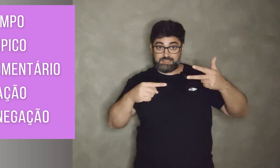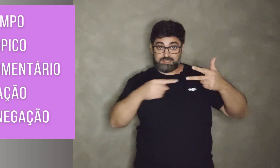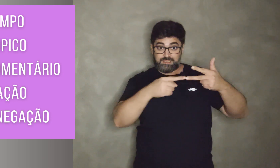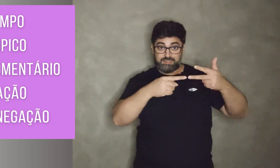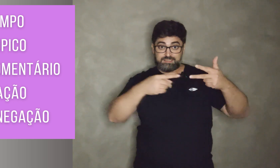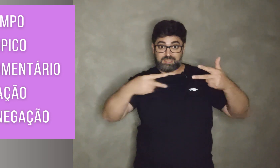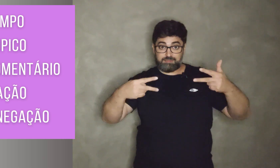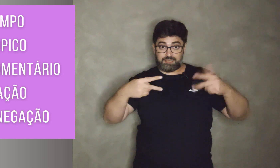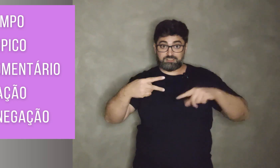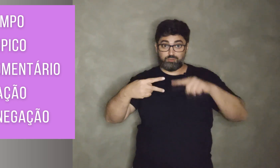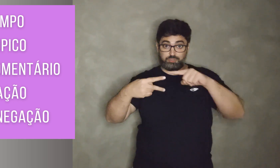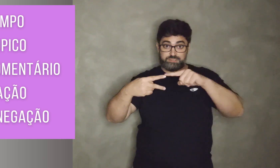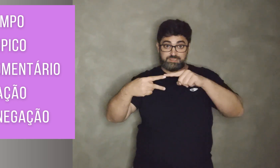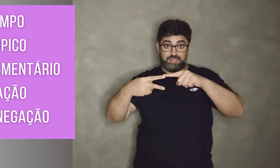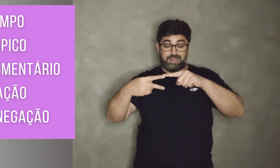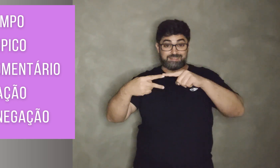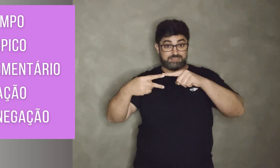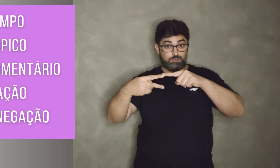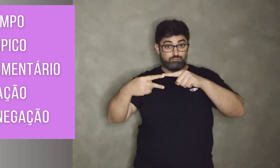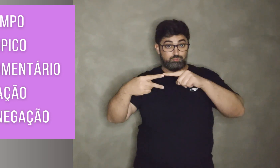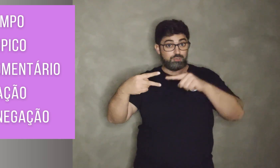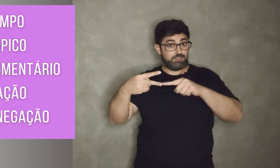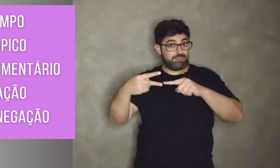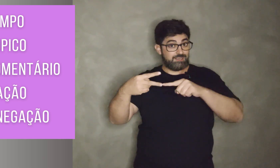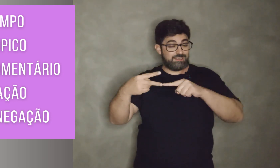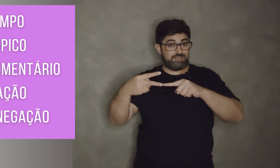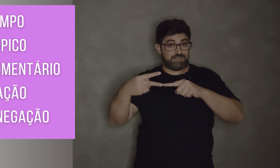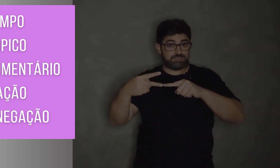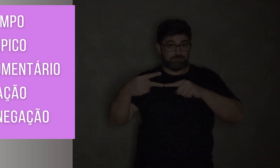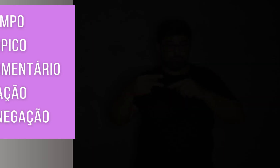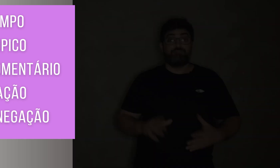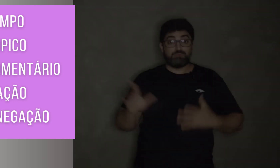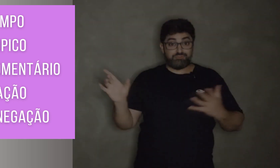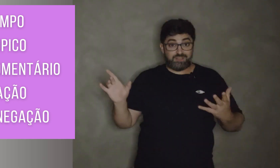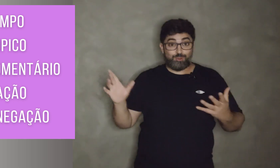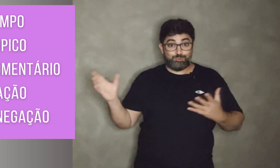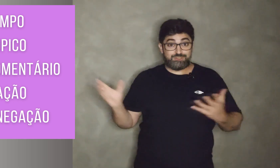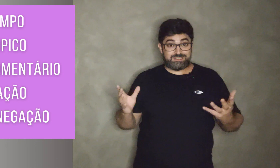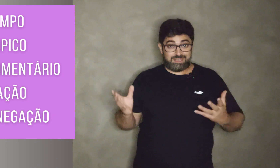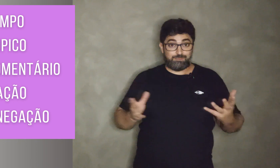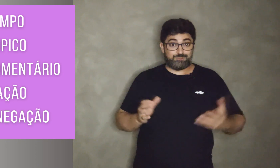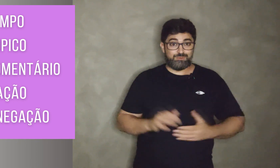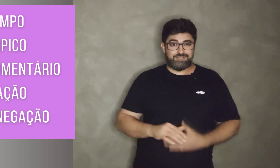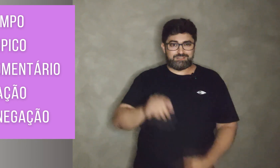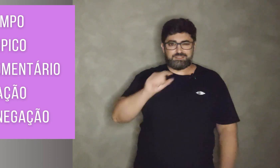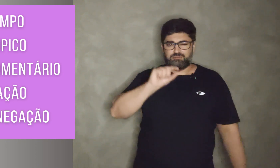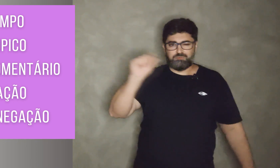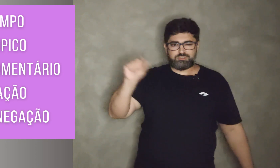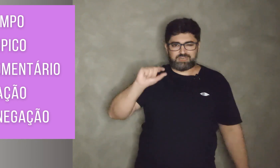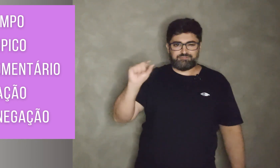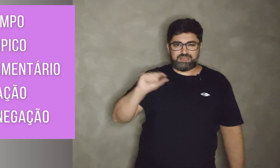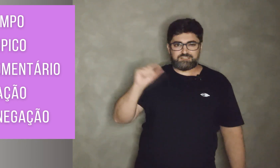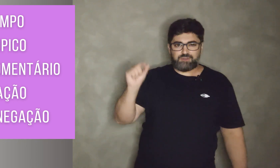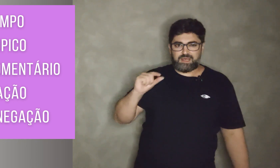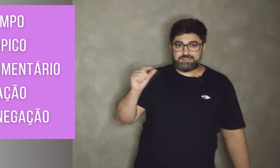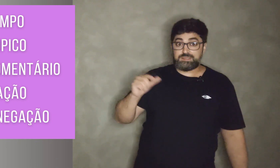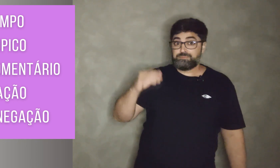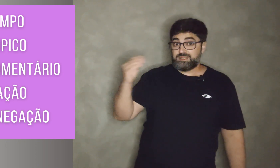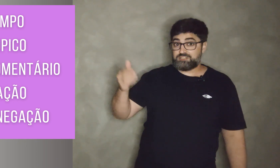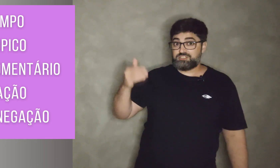aqui, ele sai mais em dois, que é ação e negação. Vamos ver alguns exemplos sobre isso então. Vou mostrar várias frases e a gente